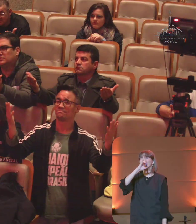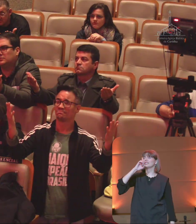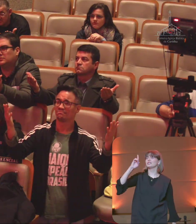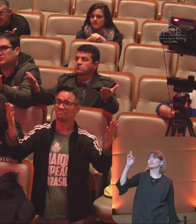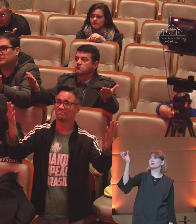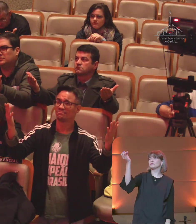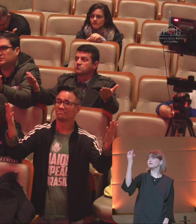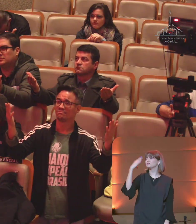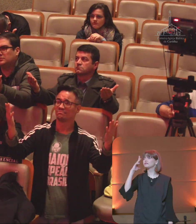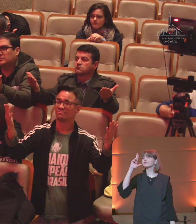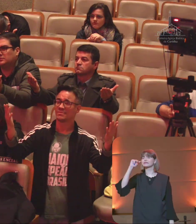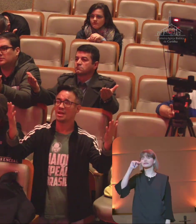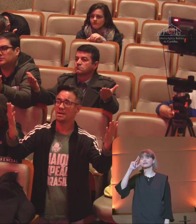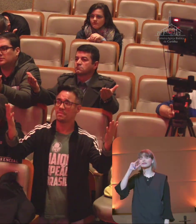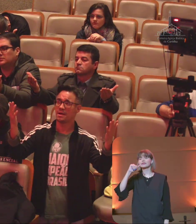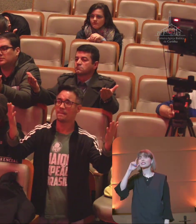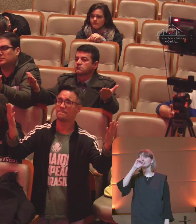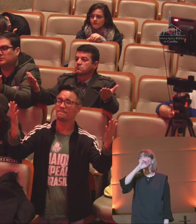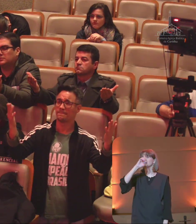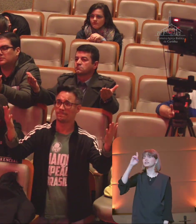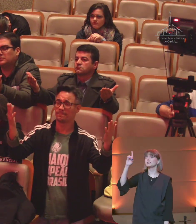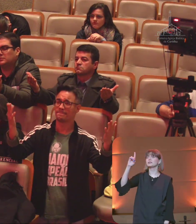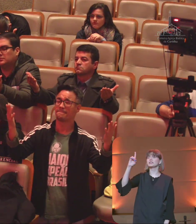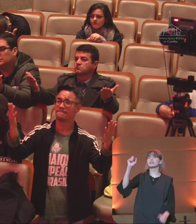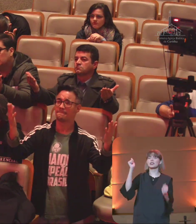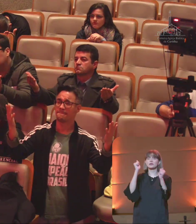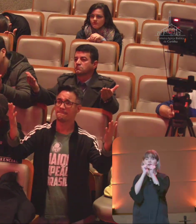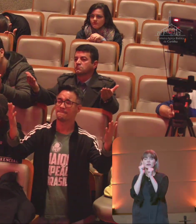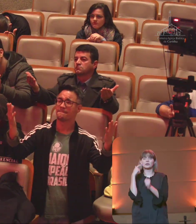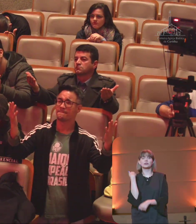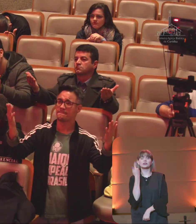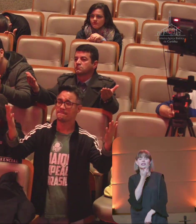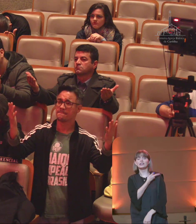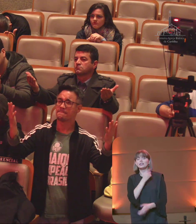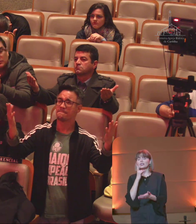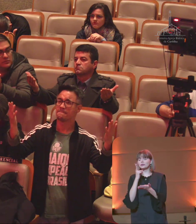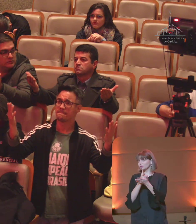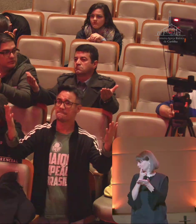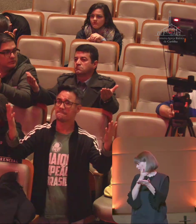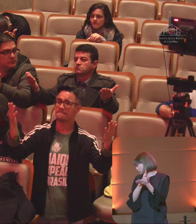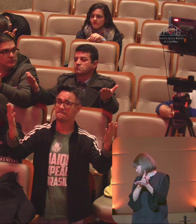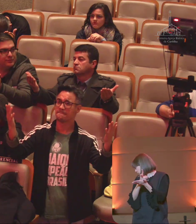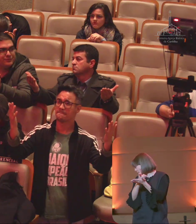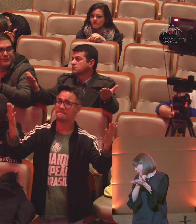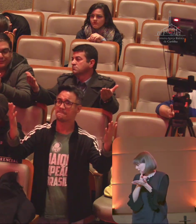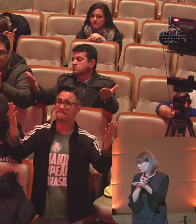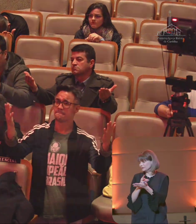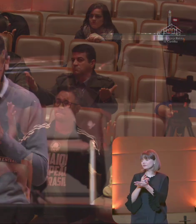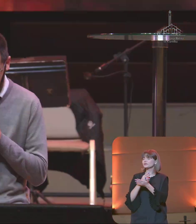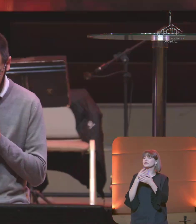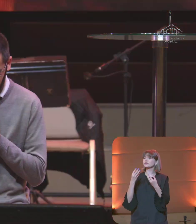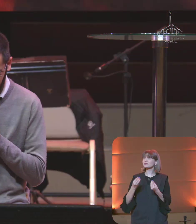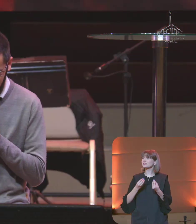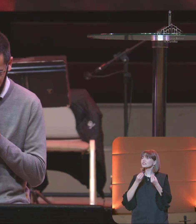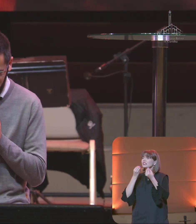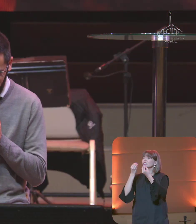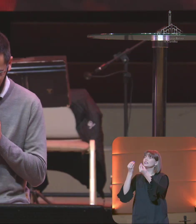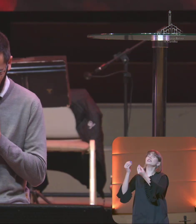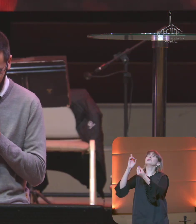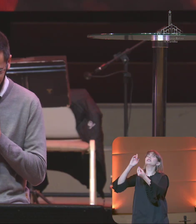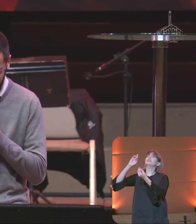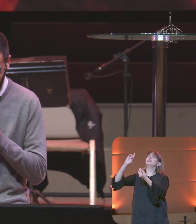sim, Pai, que está presente em todos os momentos das nossas vidas. Mas também, Deus, apresentar diante do Senhor